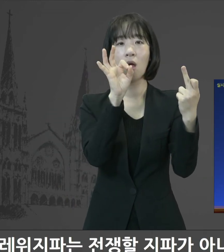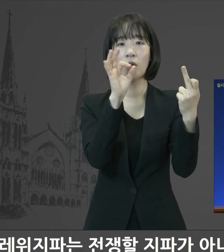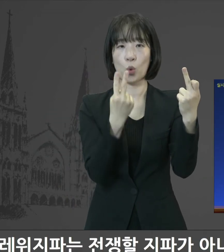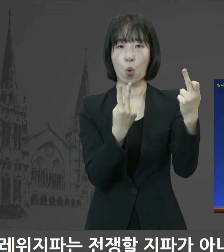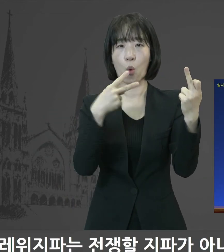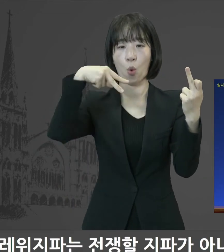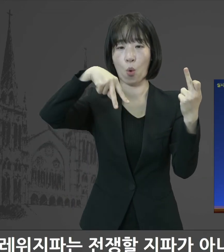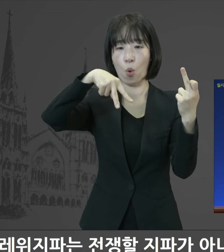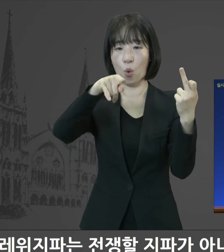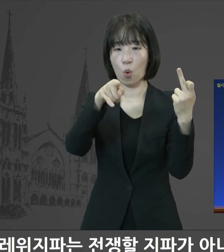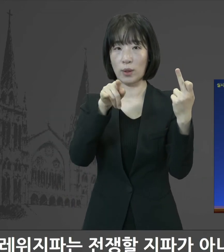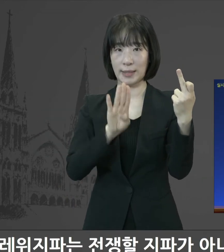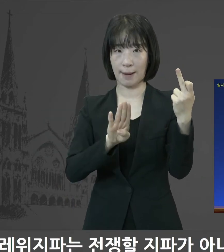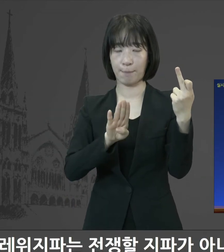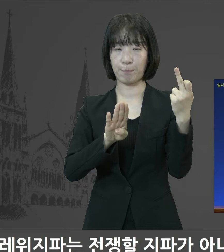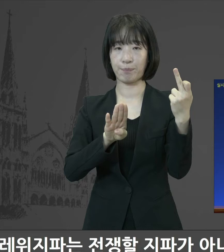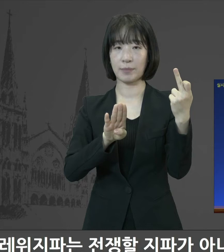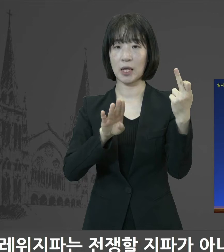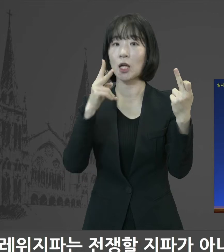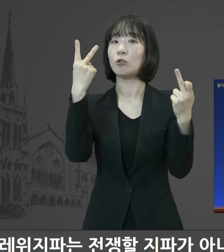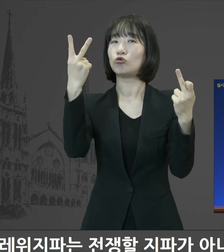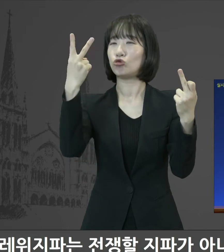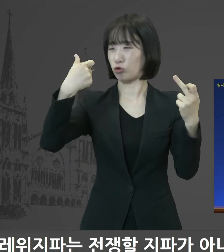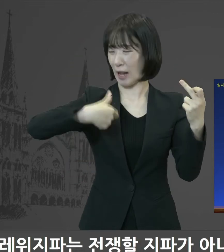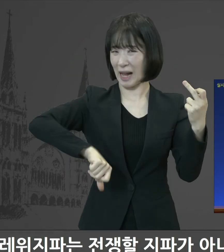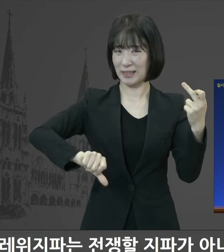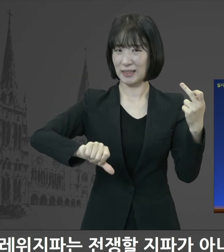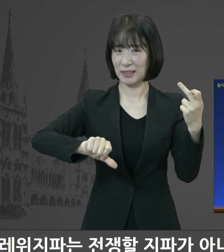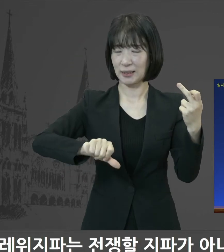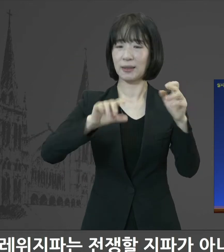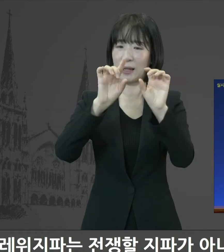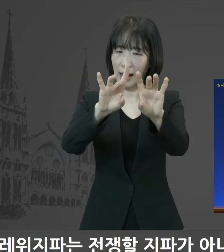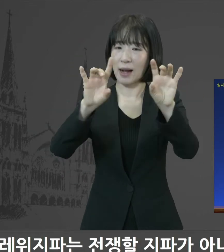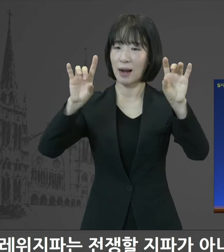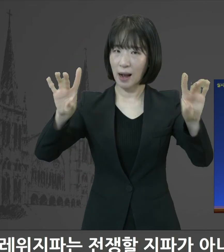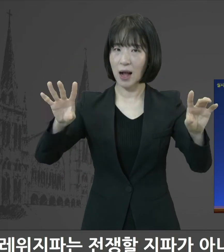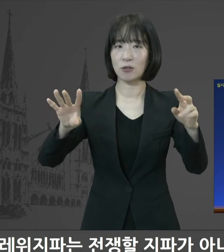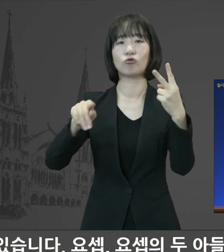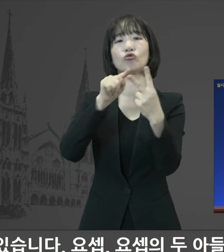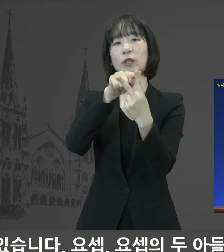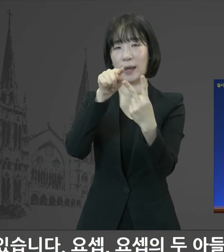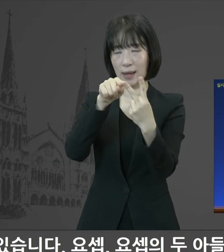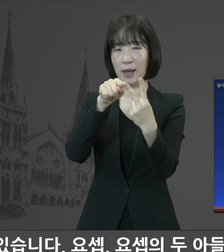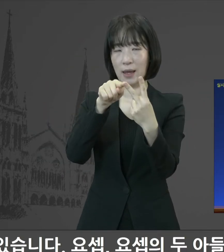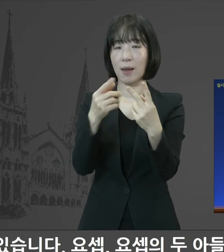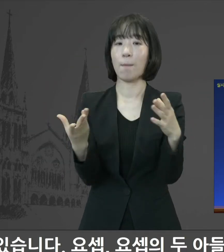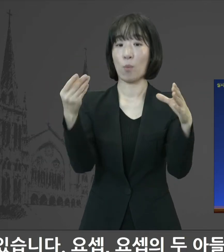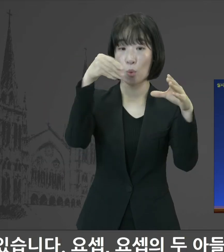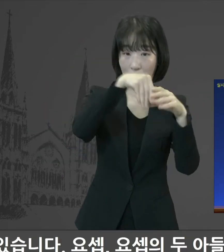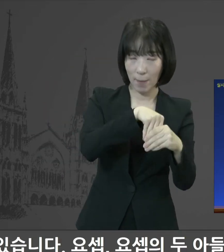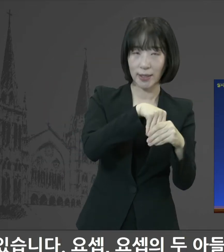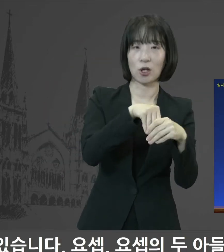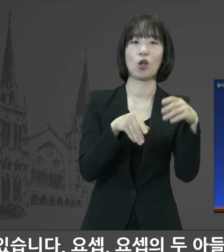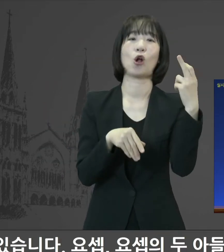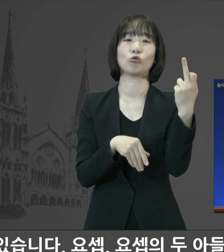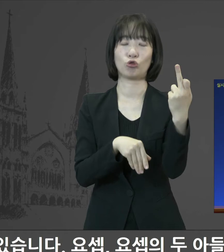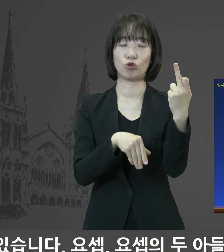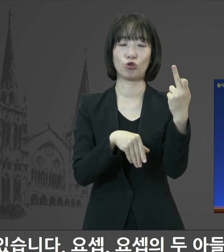요셉의 두 아들이 있었는데 두 아들이 각각 한 지파를 차지합니다. 그래서 12지파가 된 거죠.